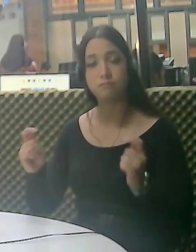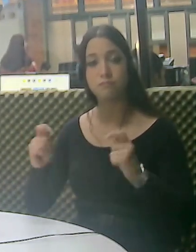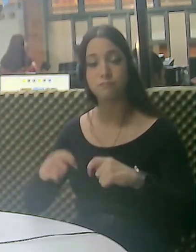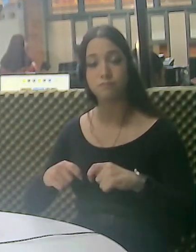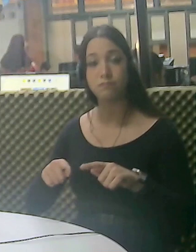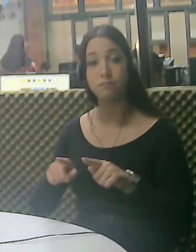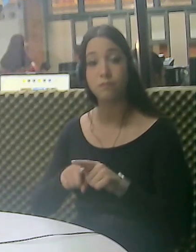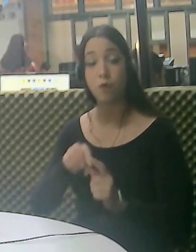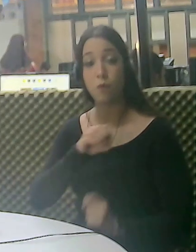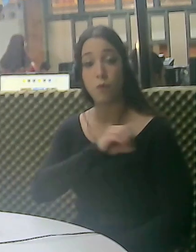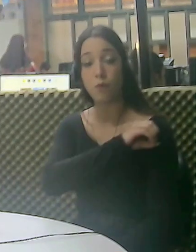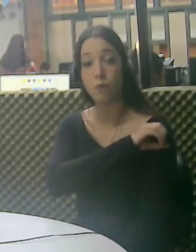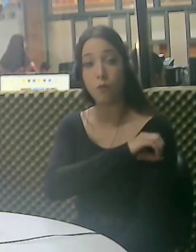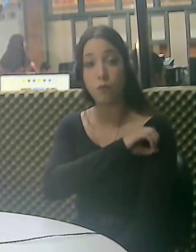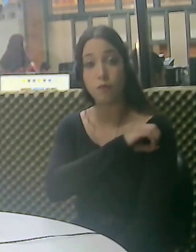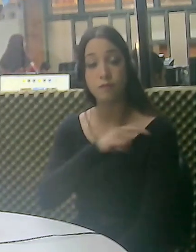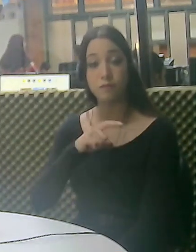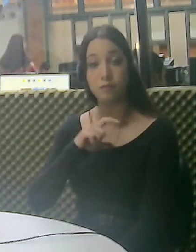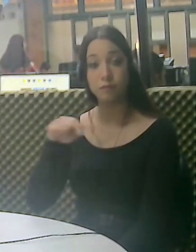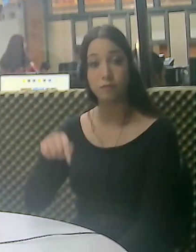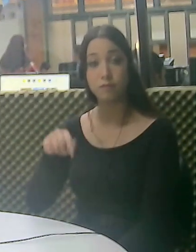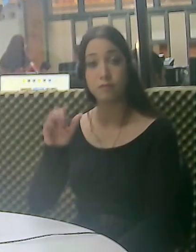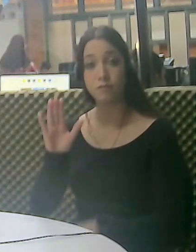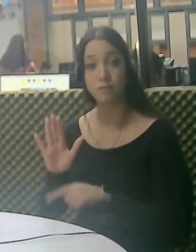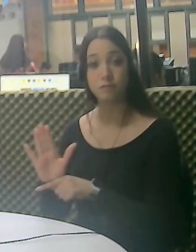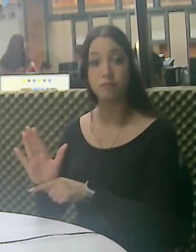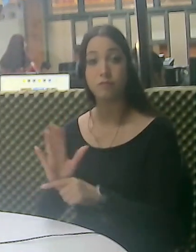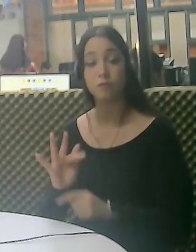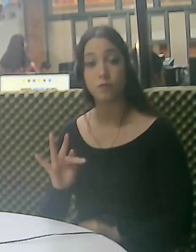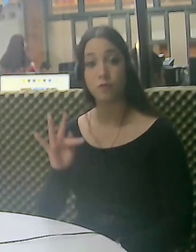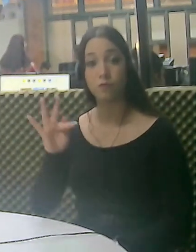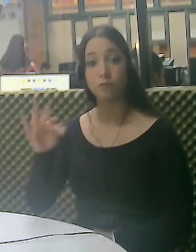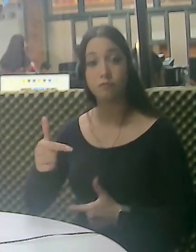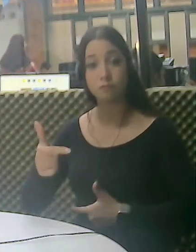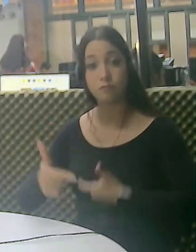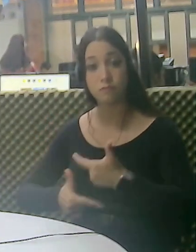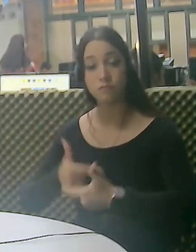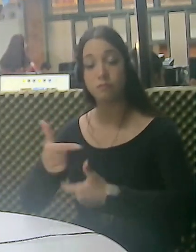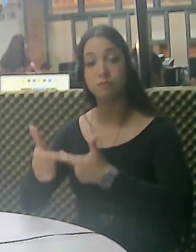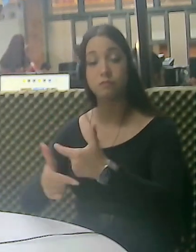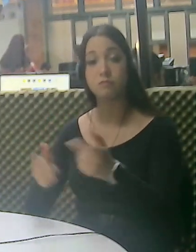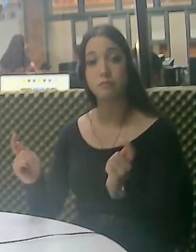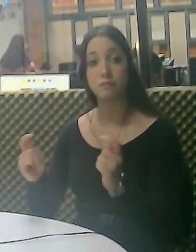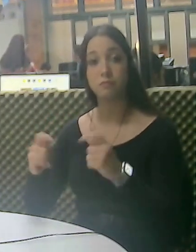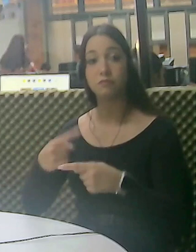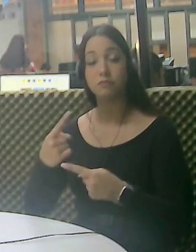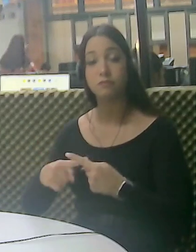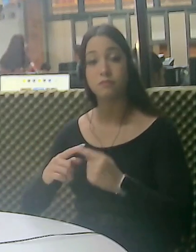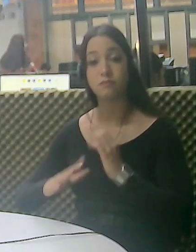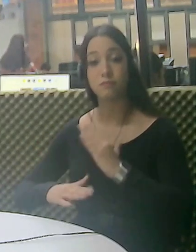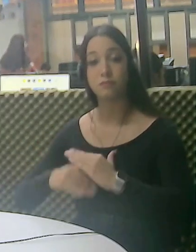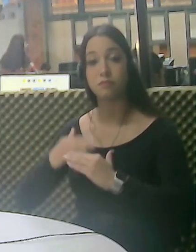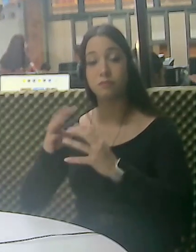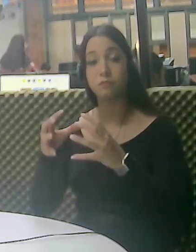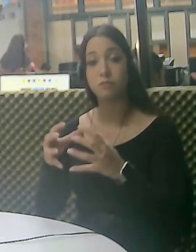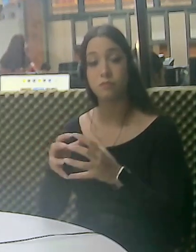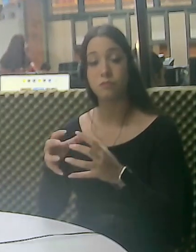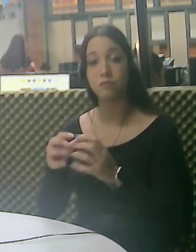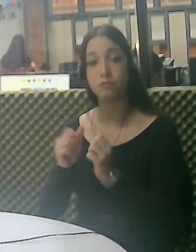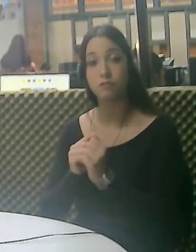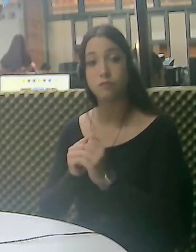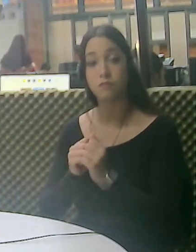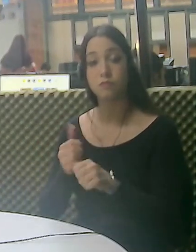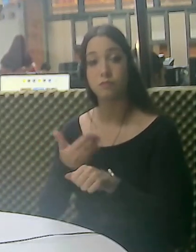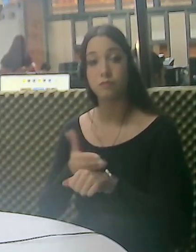as oficinas que a gente trabalha aqui ajuda eles futuramente no mercado de trabalho, porque a gente desenvolve o trabalho em equipe. É, também